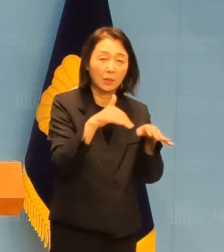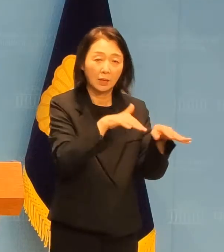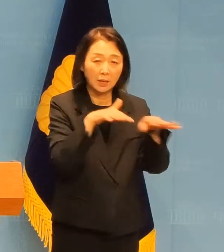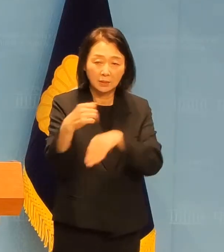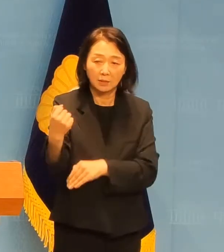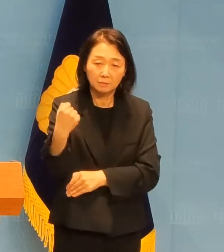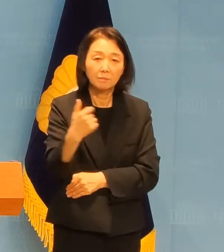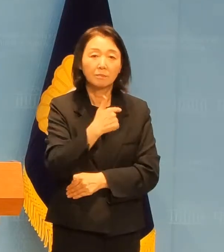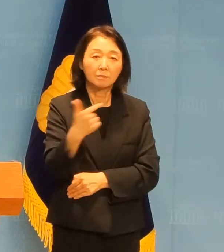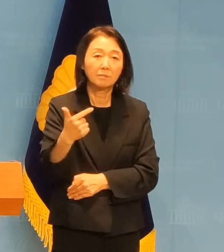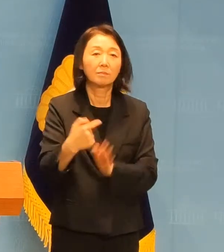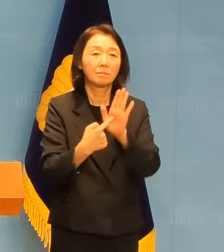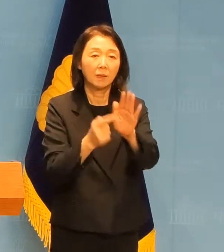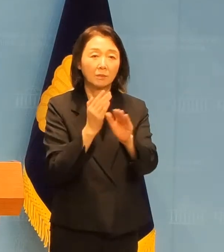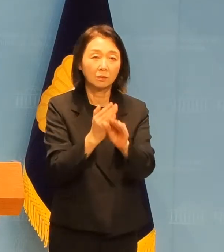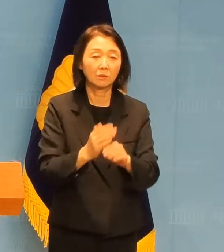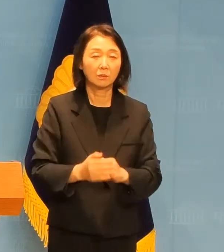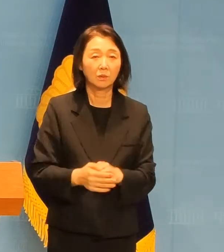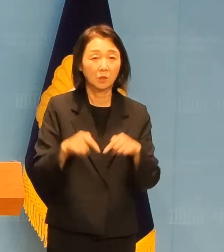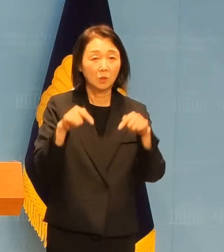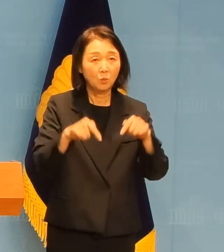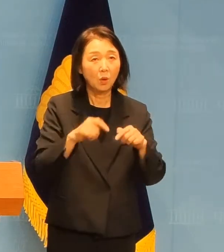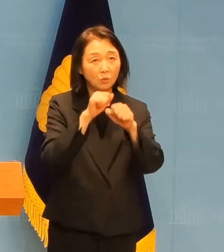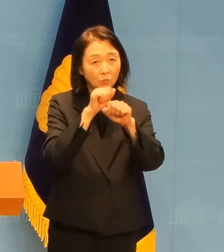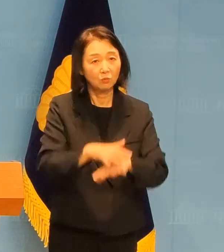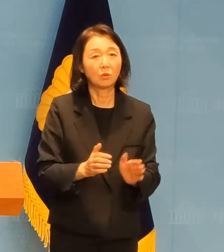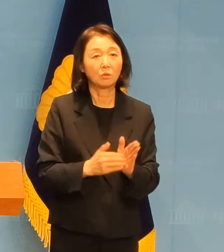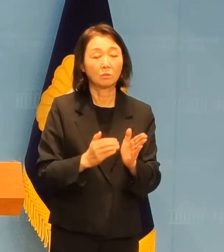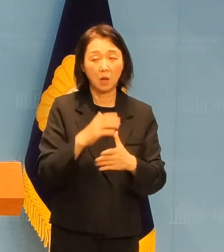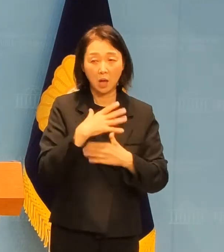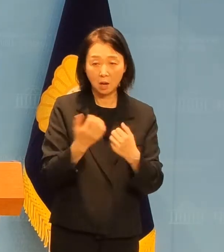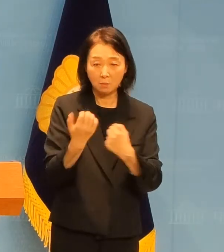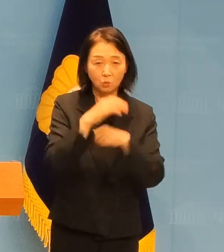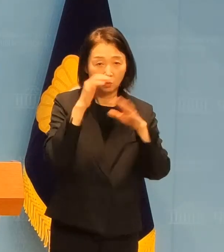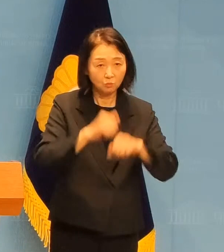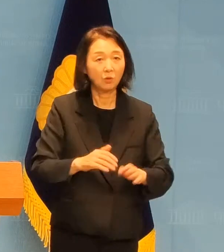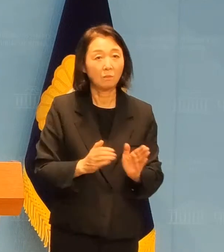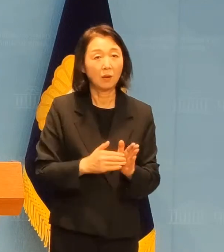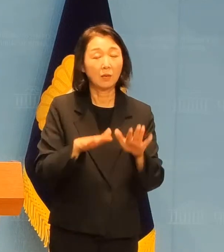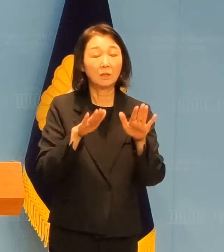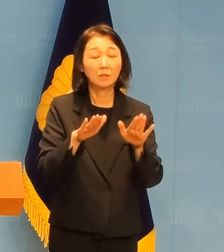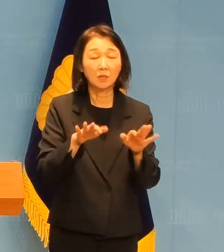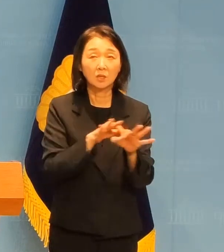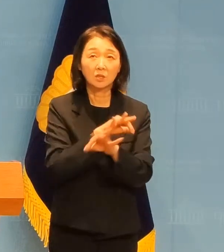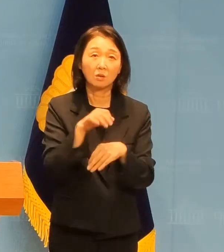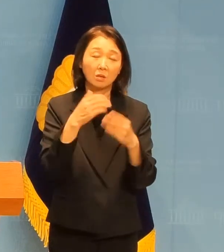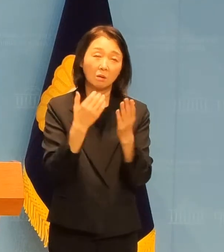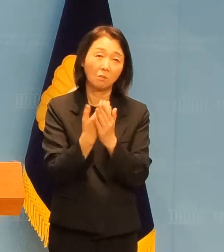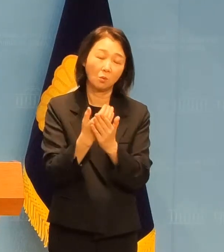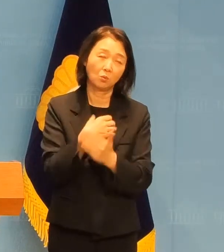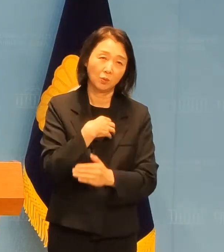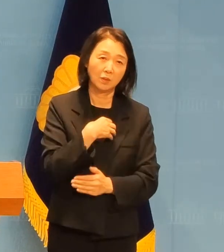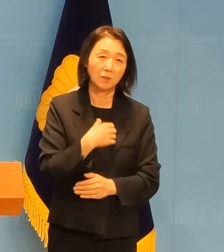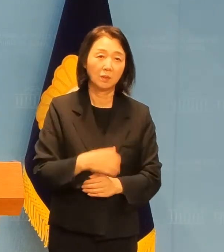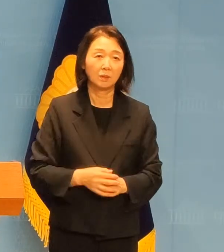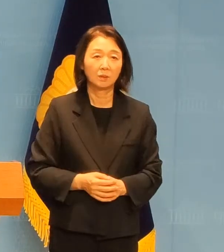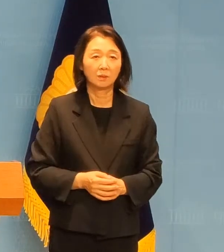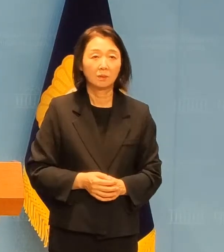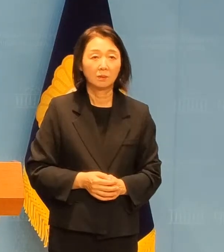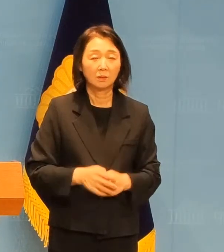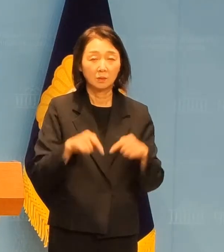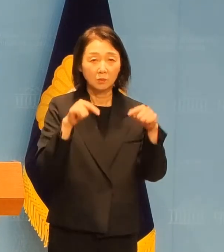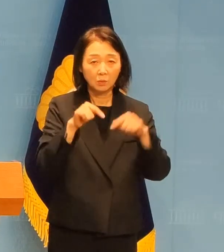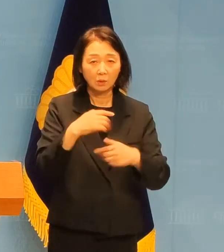영향력을 과시했습니다. 외교도 무너지고 안보도 무너지고 이제는 경제까지 위기입니다.